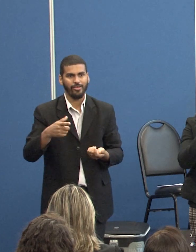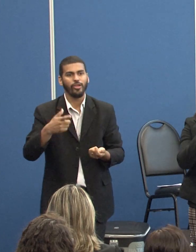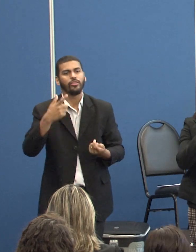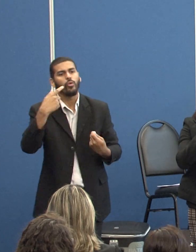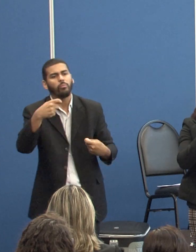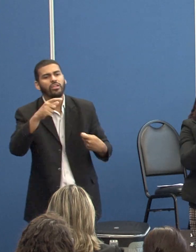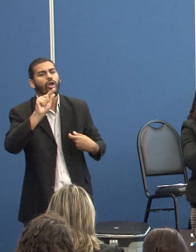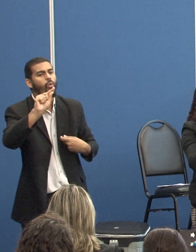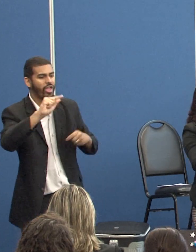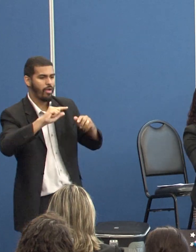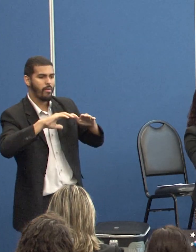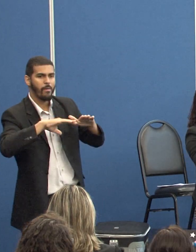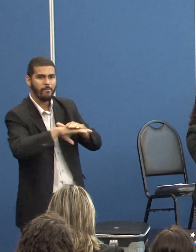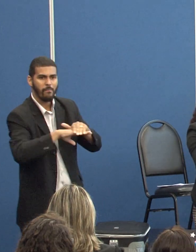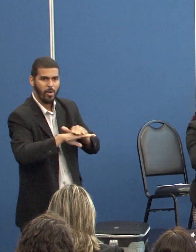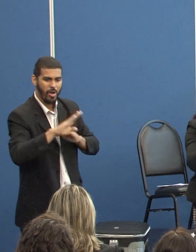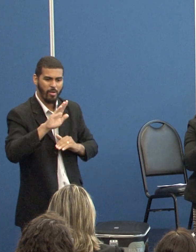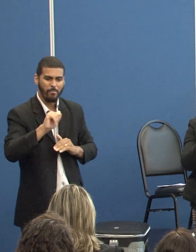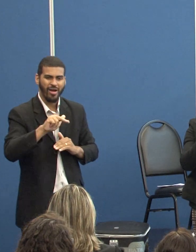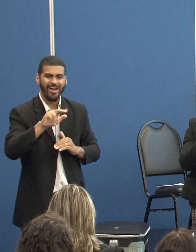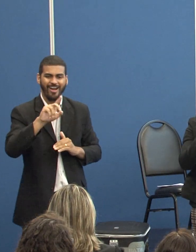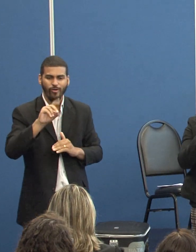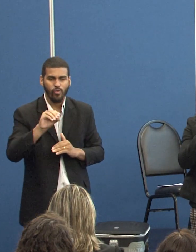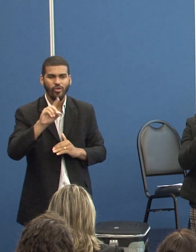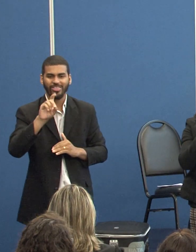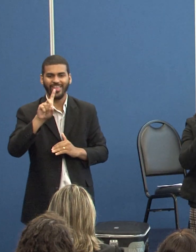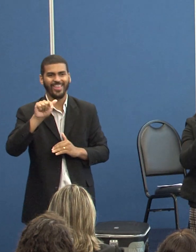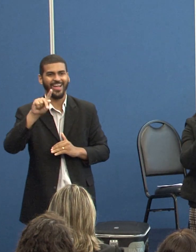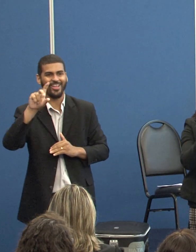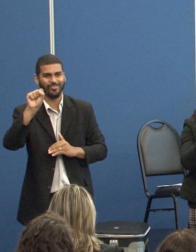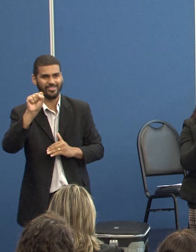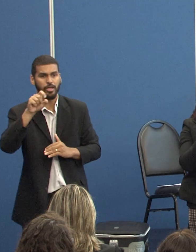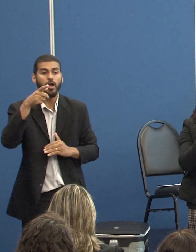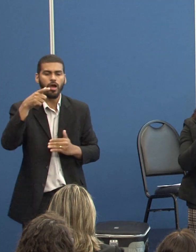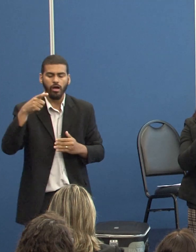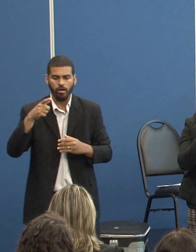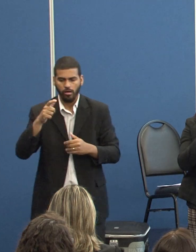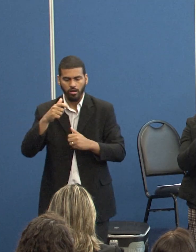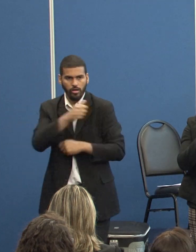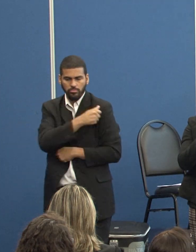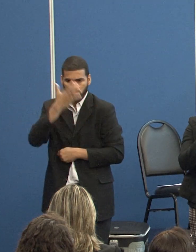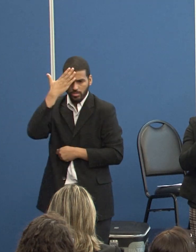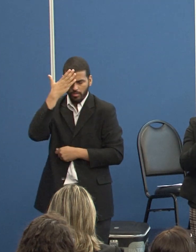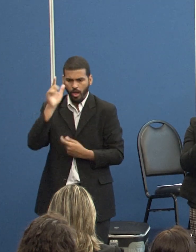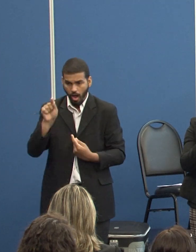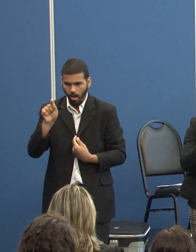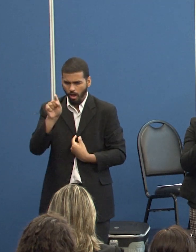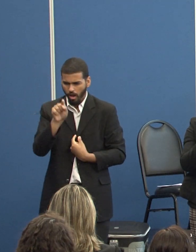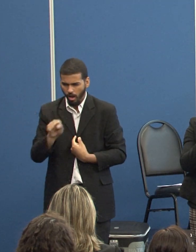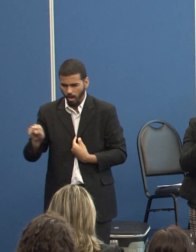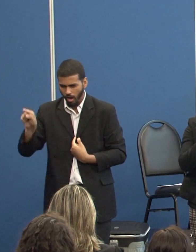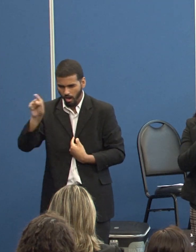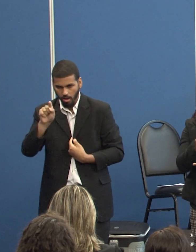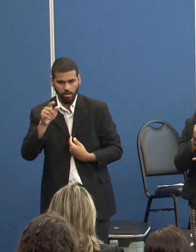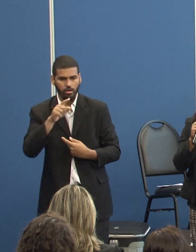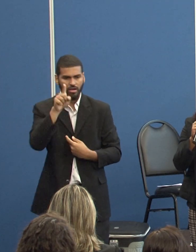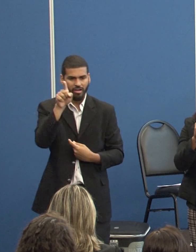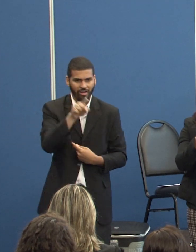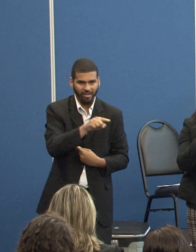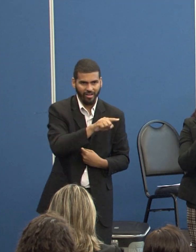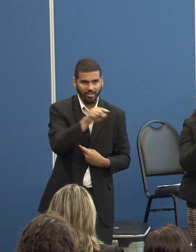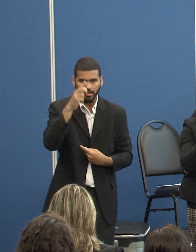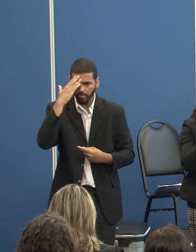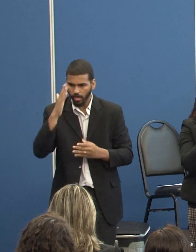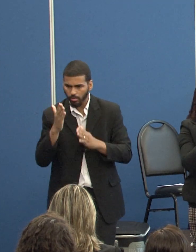se oriente, um marca-X, um circular. Nós estaremos trabalhando, além da questão do contexto da avaliação, inúmeros